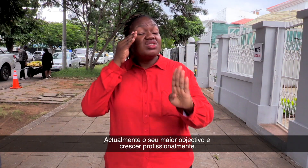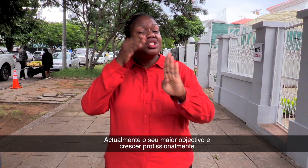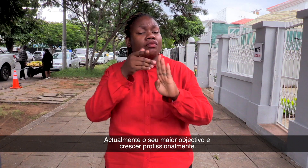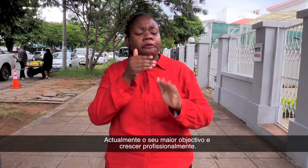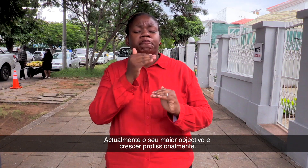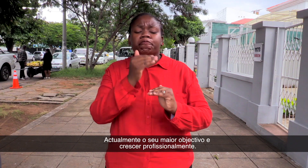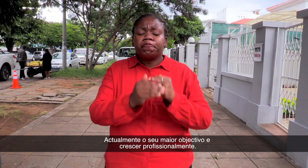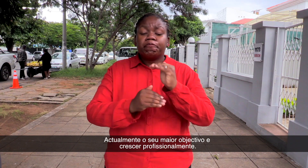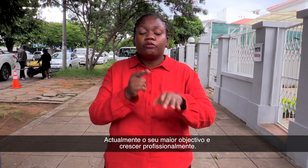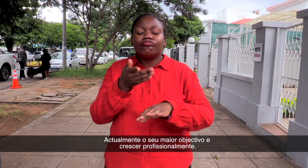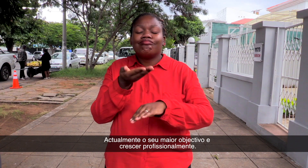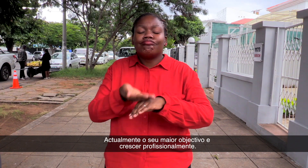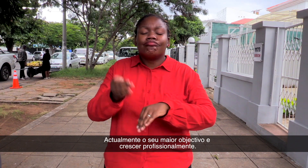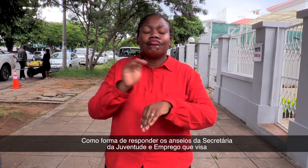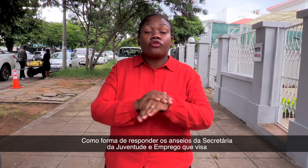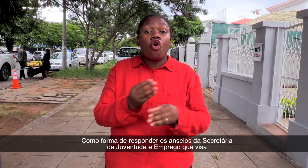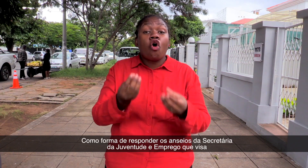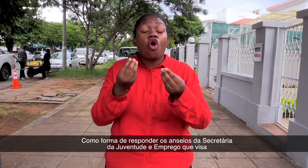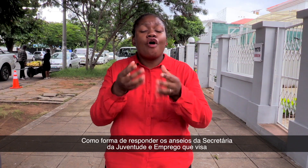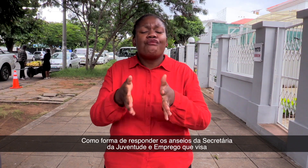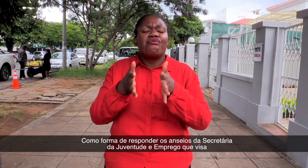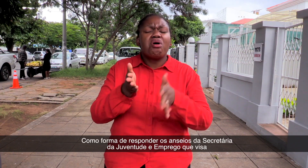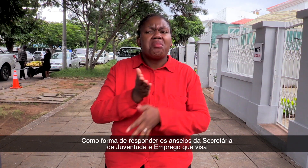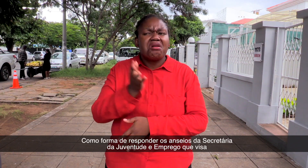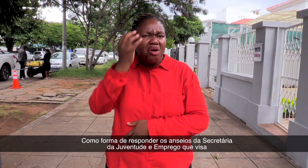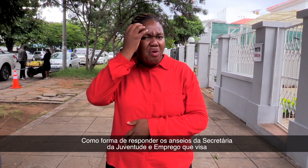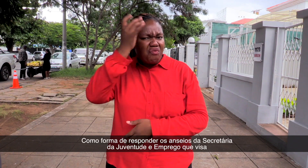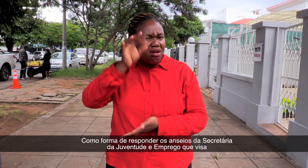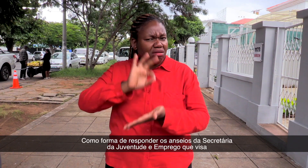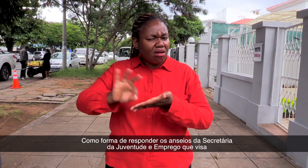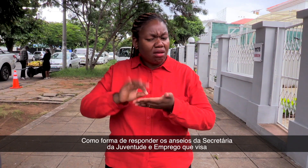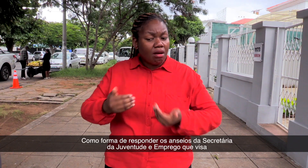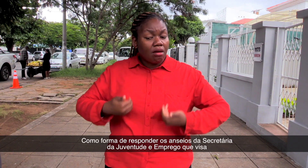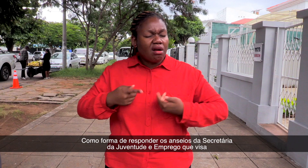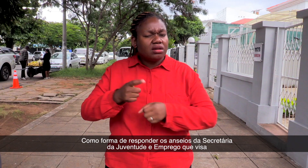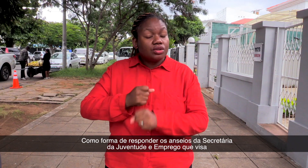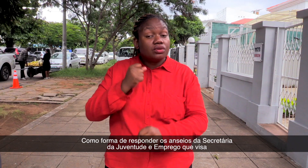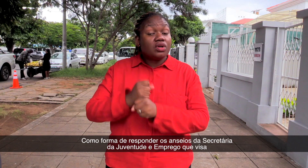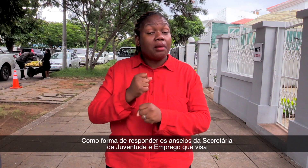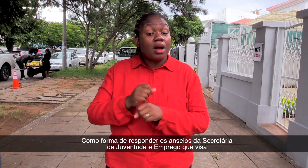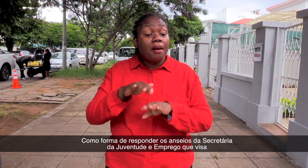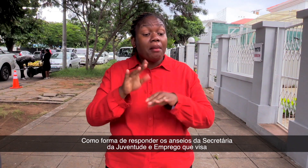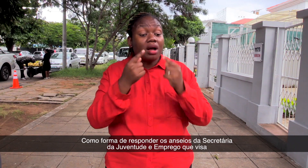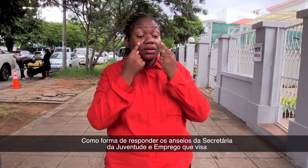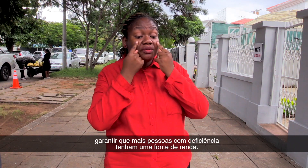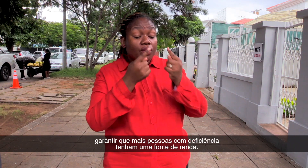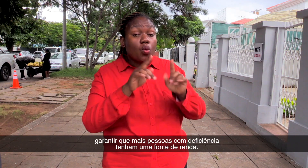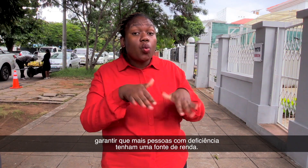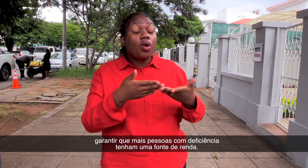objetivo é crescer profissionalmente, como forma de responder, os anseios da Secretaria da Juventude e Emprego, que visa garantir que mais